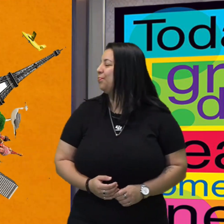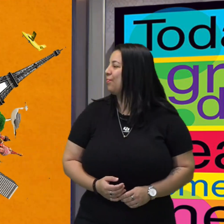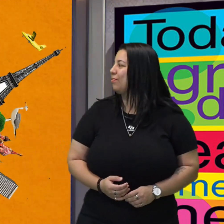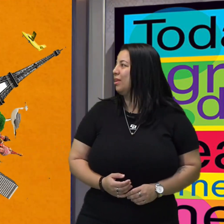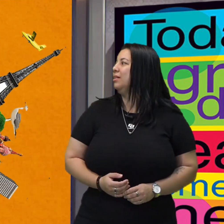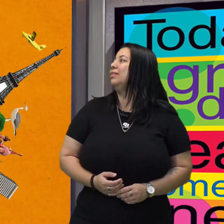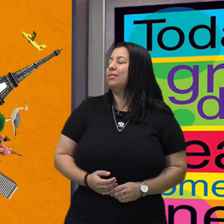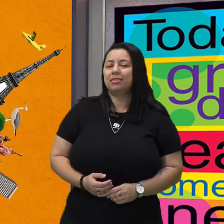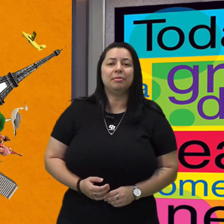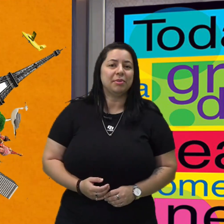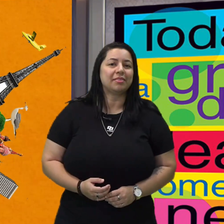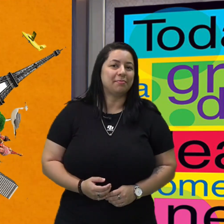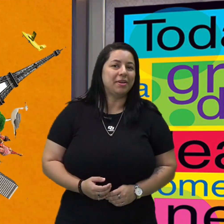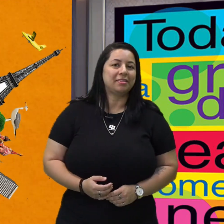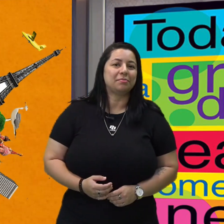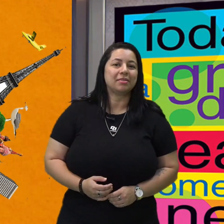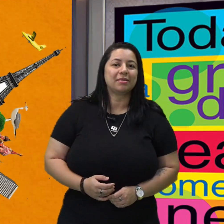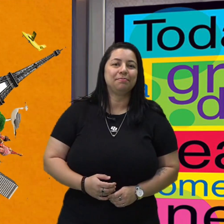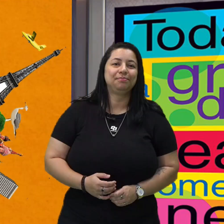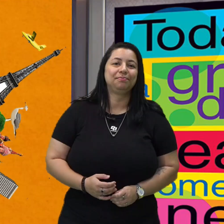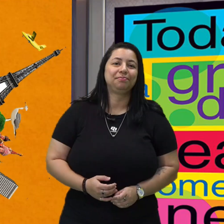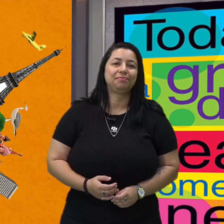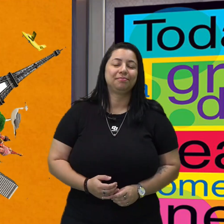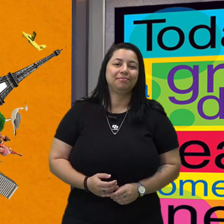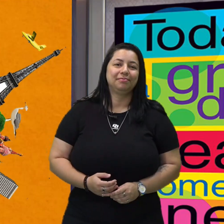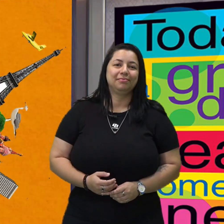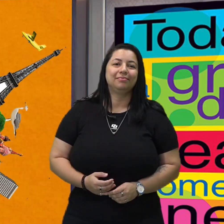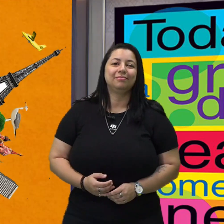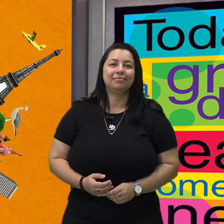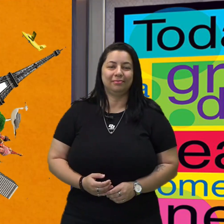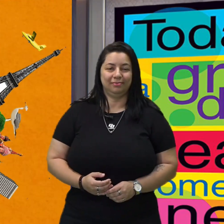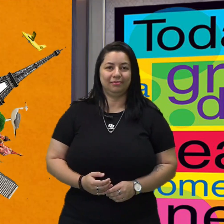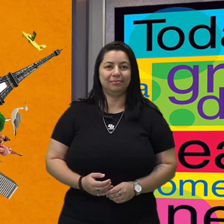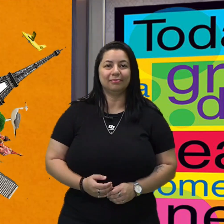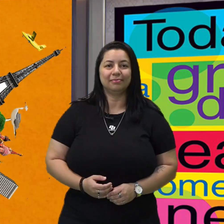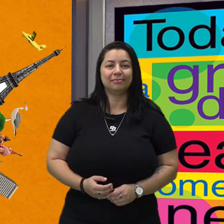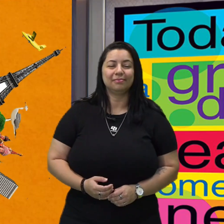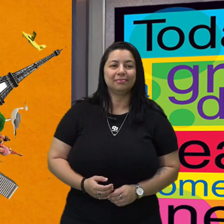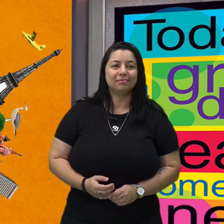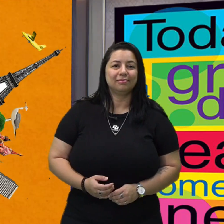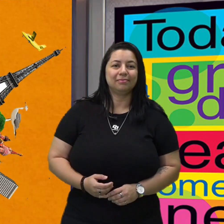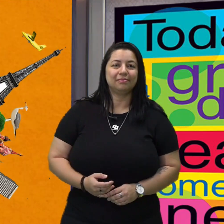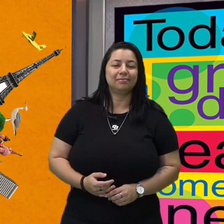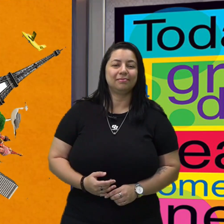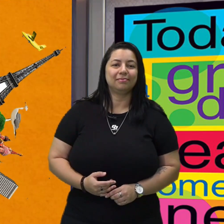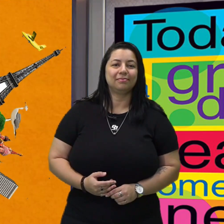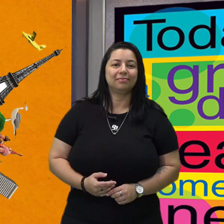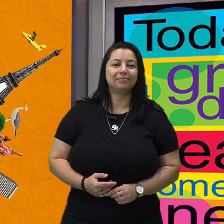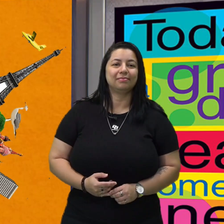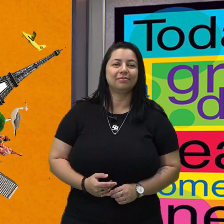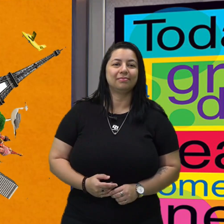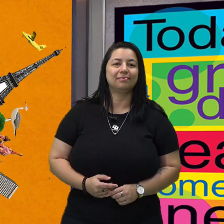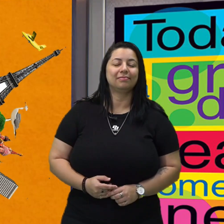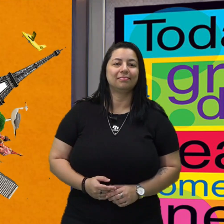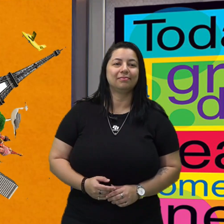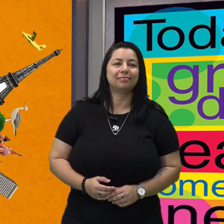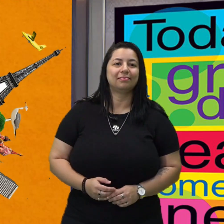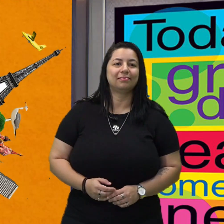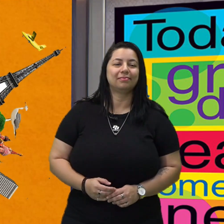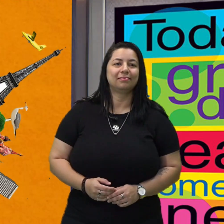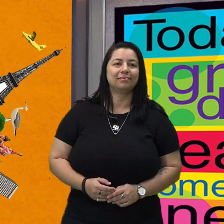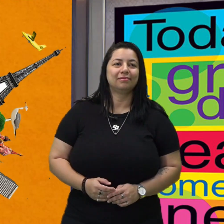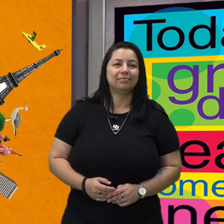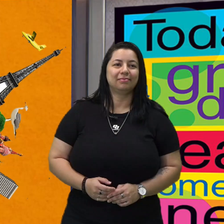coisas de gramática, mas são simples. bem simples. E a gente vai falar de vocabulário, como você vai ter bastante vocabulário para aprender em relação à profissão e quem sabe